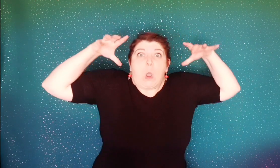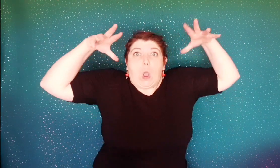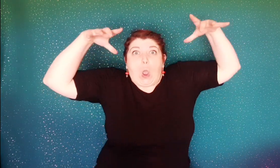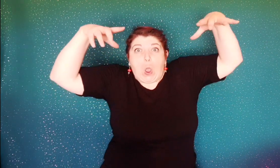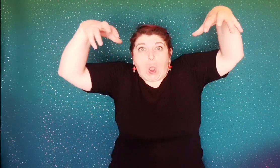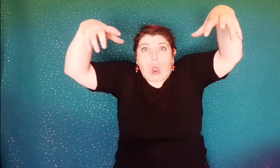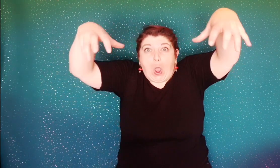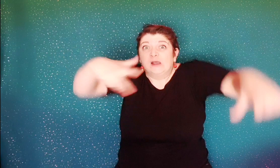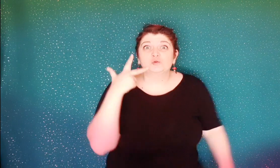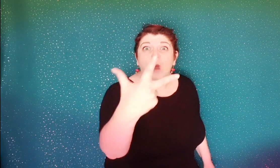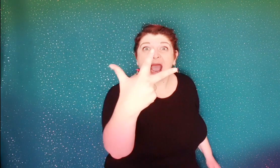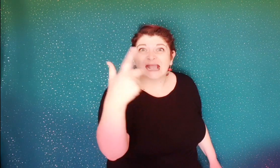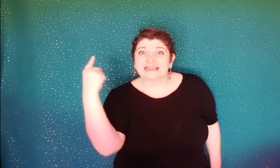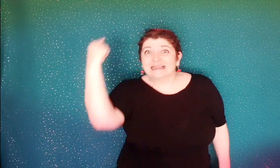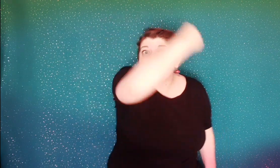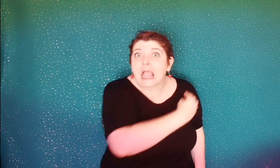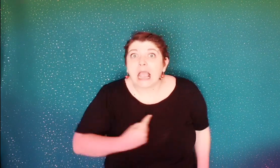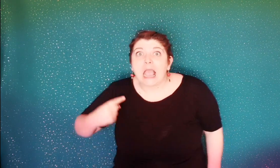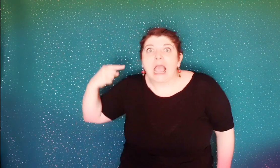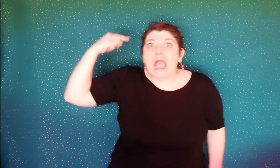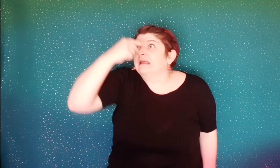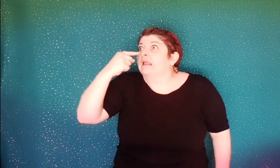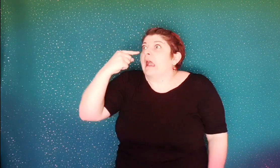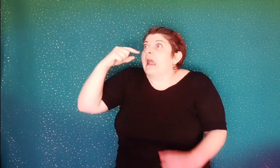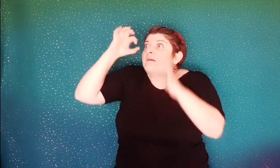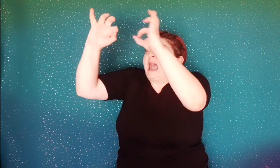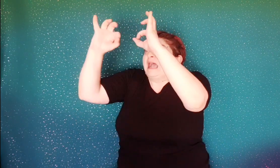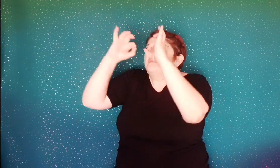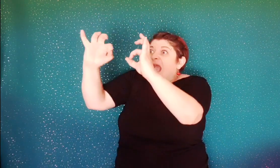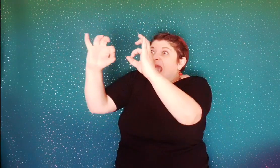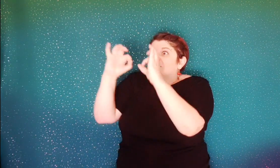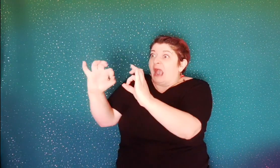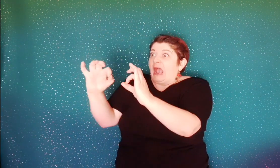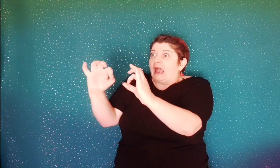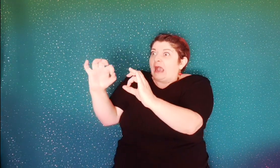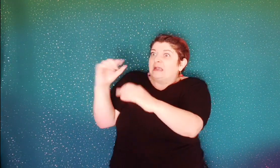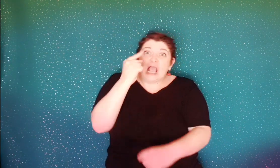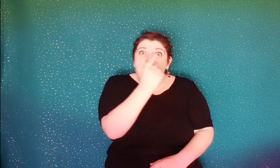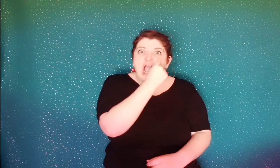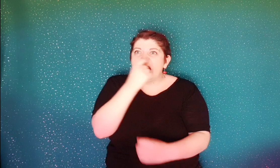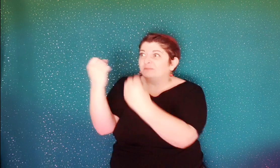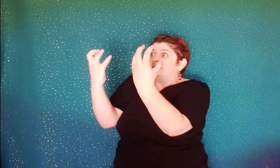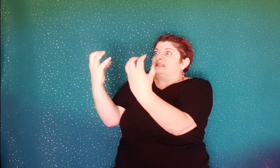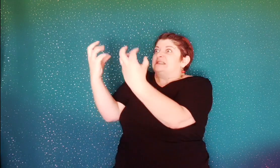Pompon Ours pousse un cri d'effroi. Devant lui se dresse un horrible monstre à trois